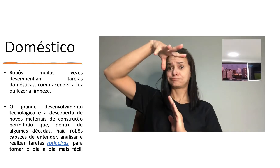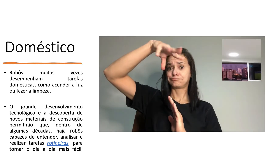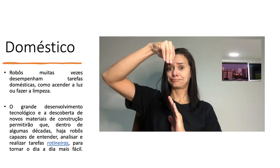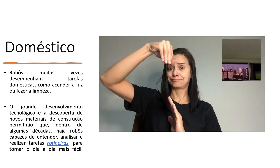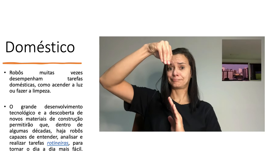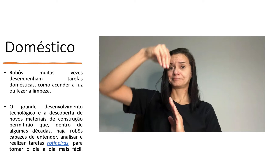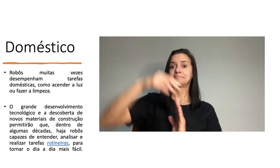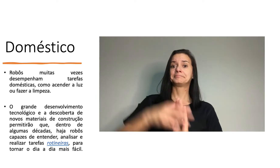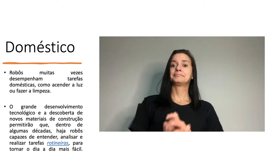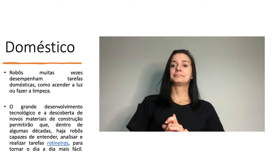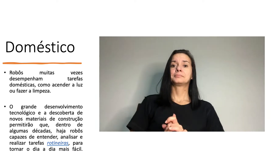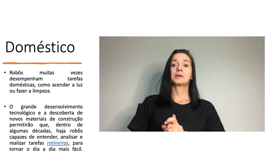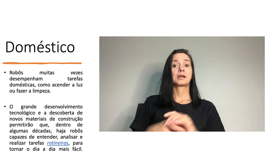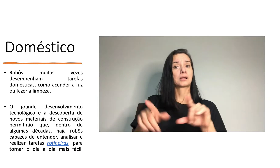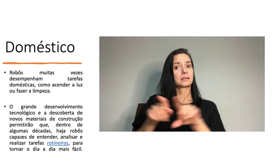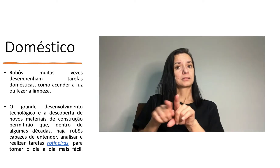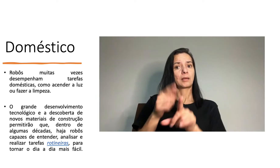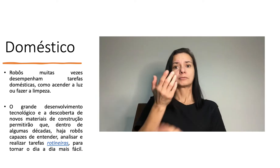acender as luzes,